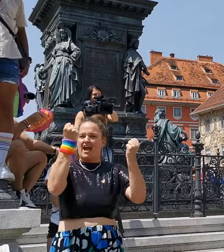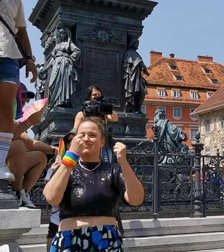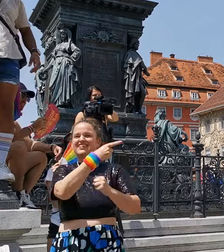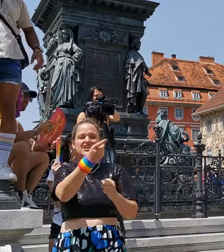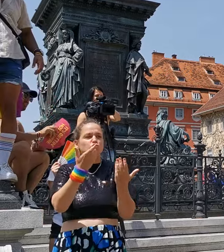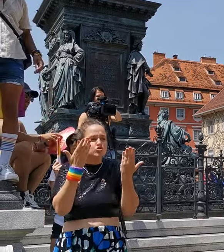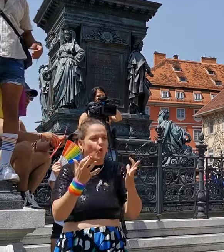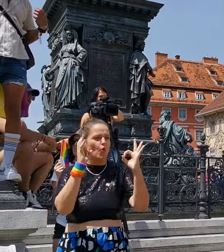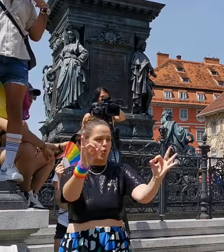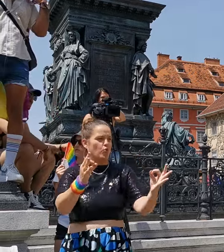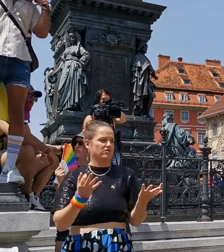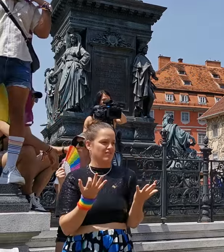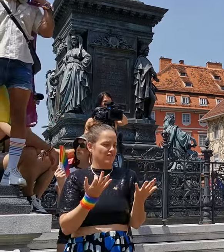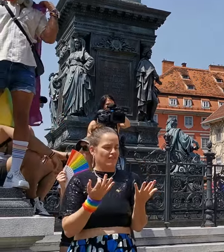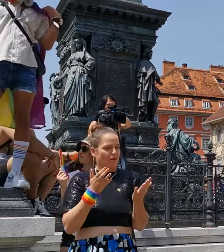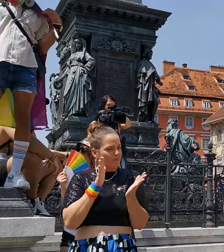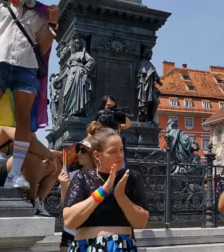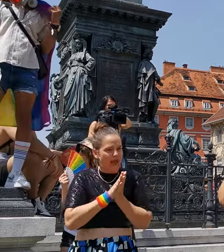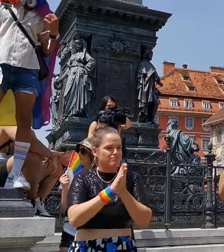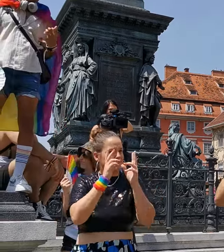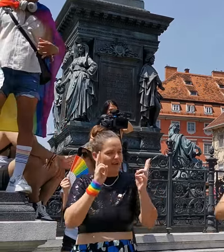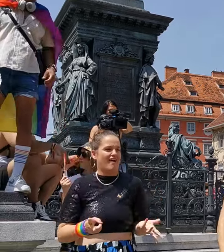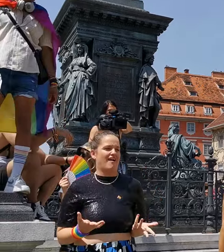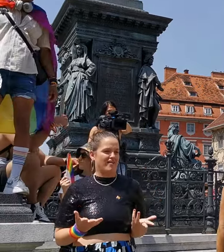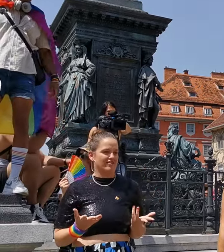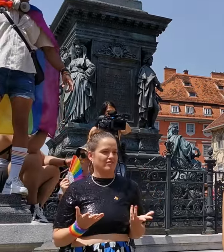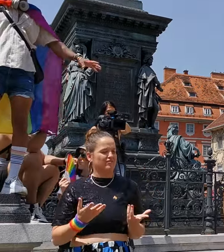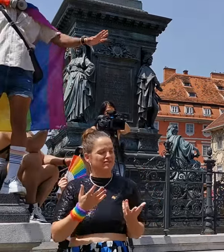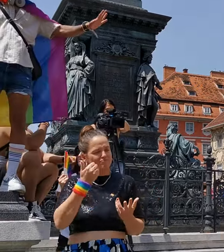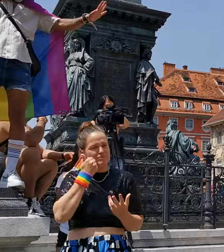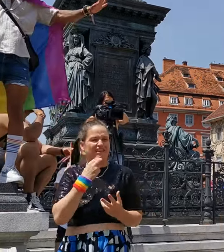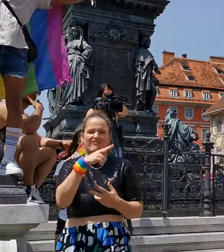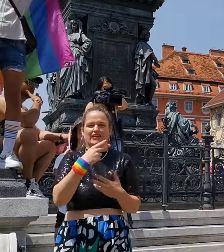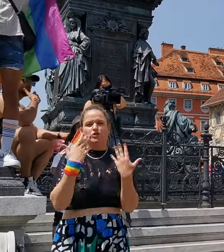ihr seid. Und nehmt diese Kraft und nehmt sie mit in das restliche Jahr.